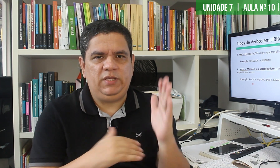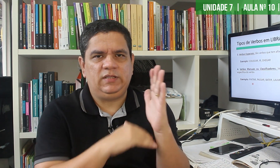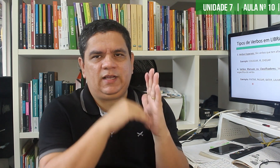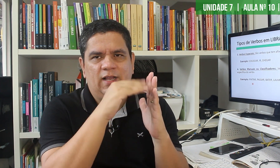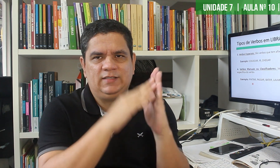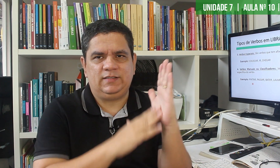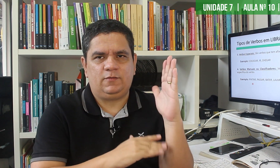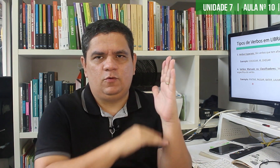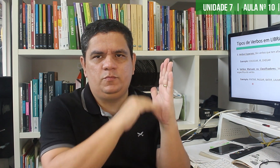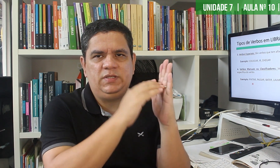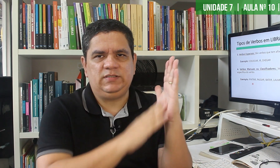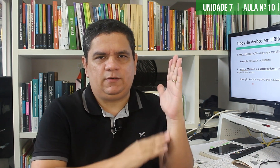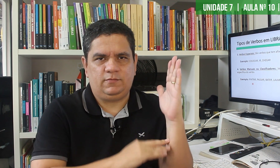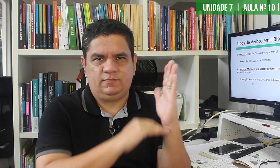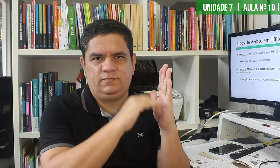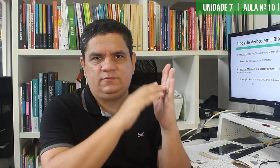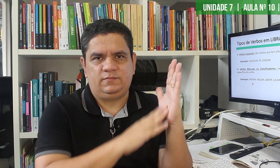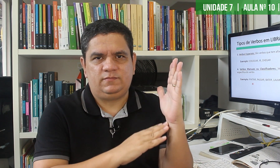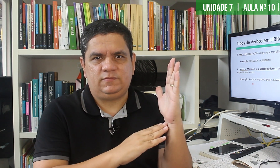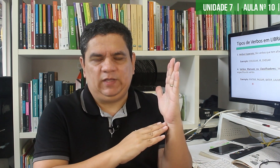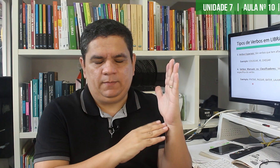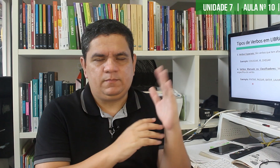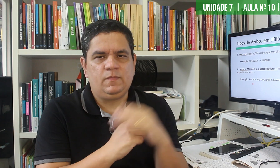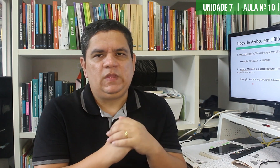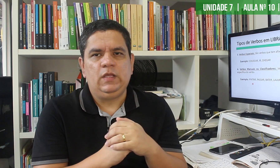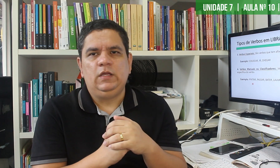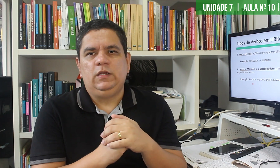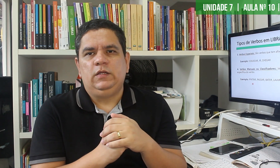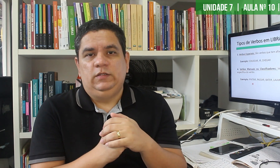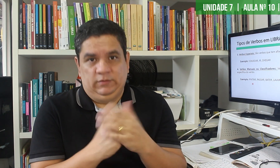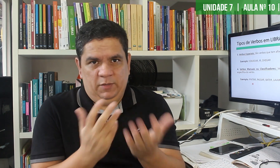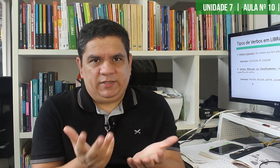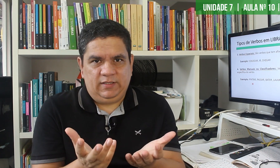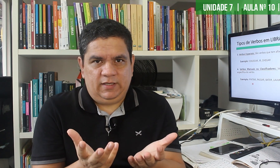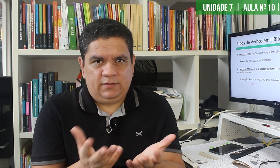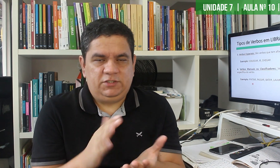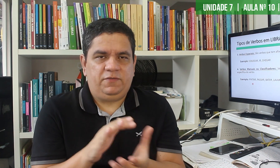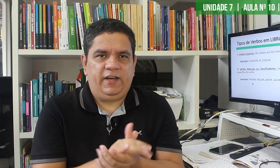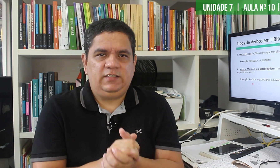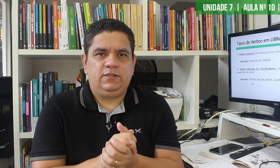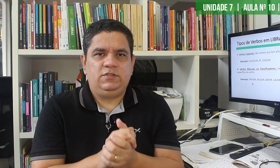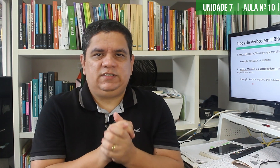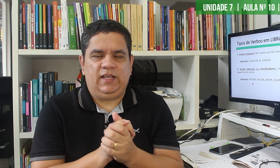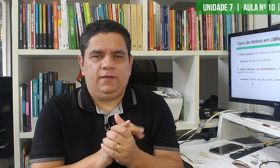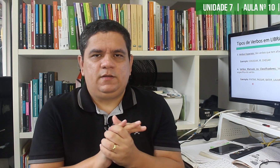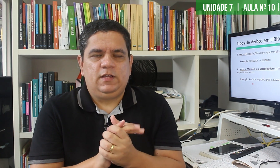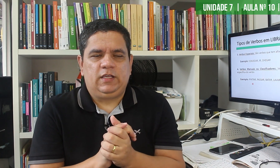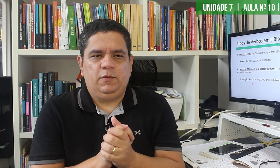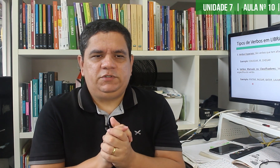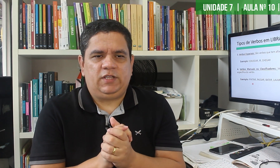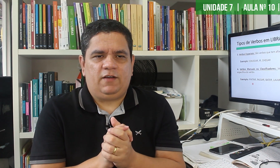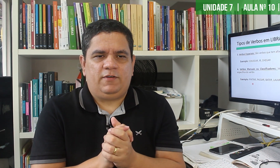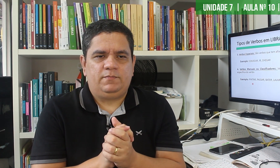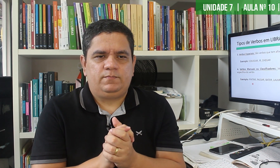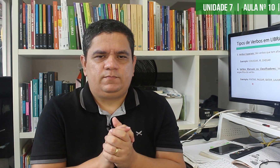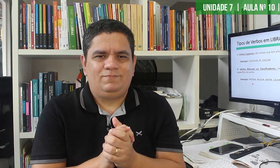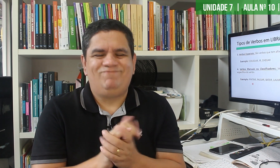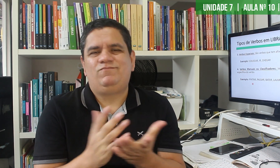pinta a casa com um pincel, tá? Deu para entender? Diferente se eu disser que eu estava...